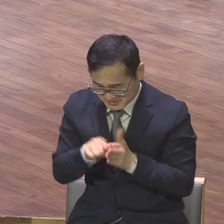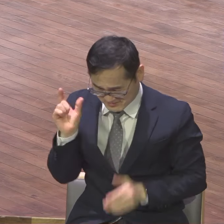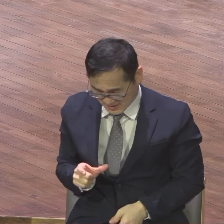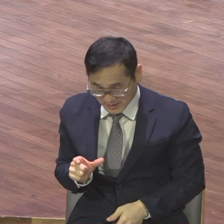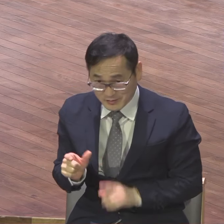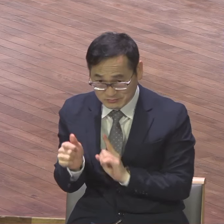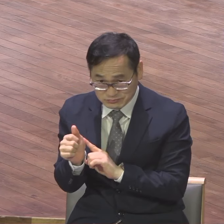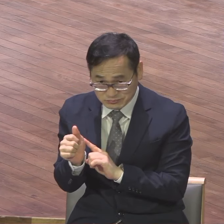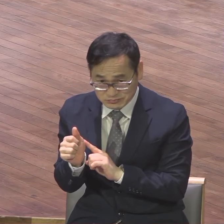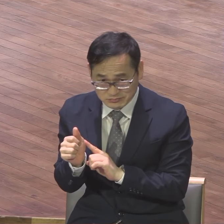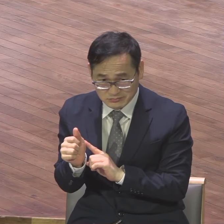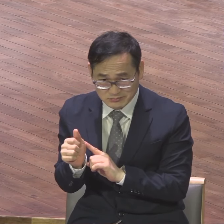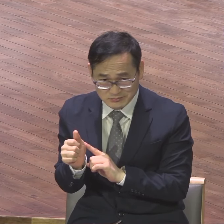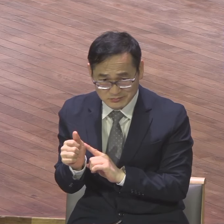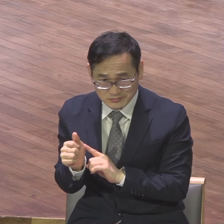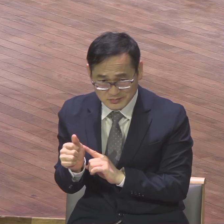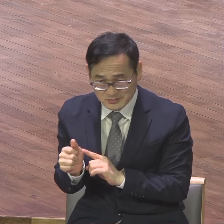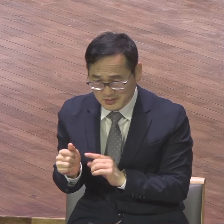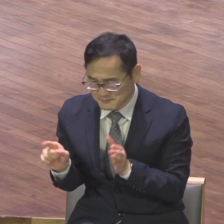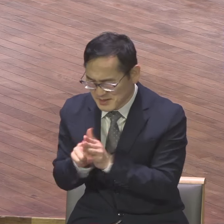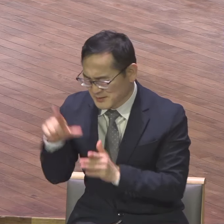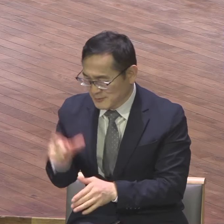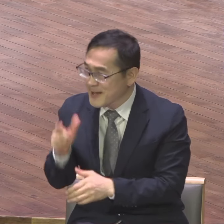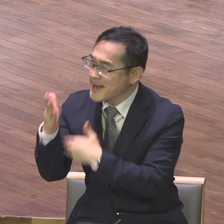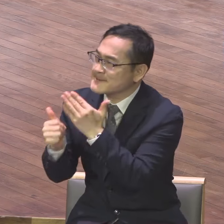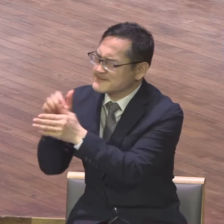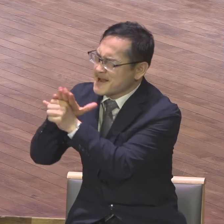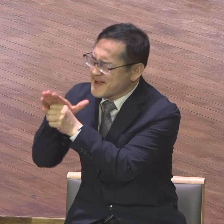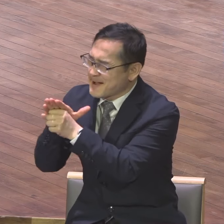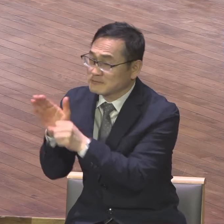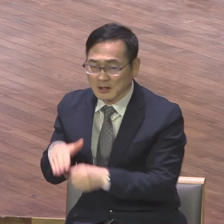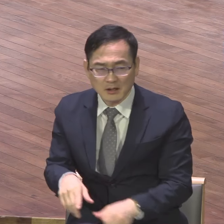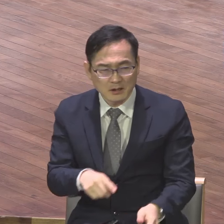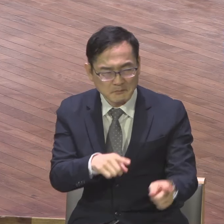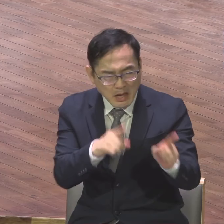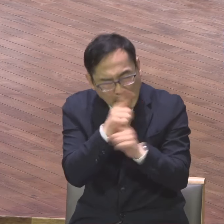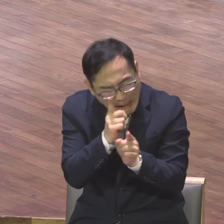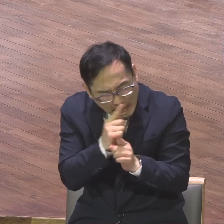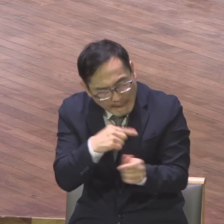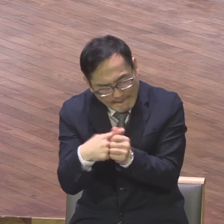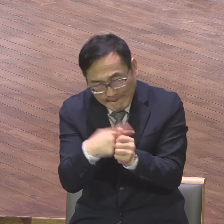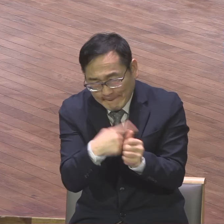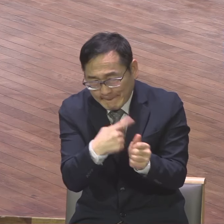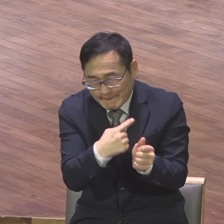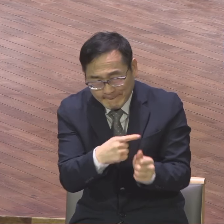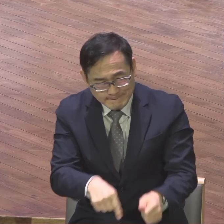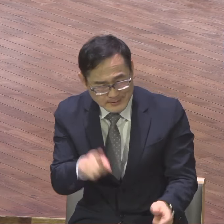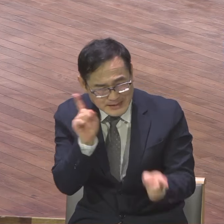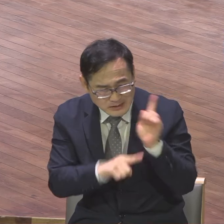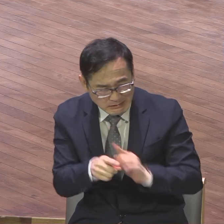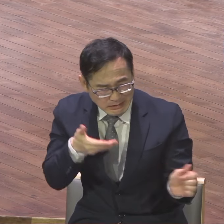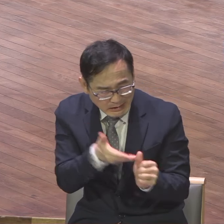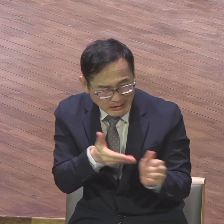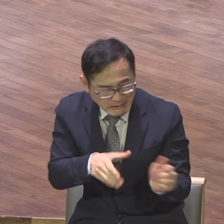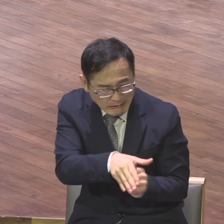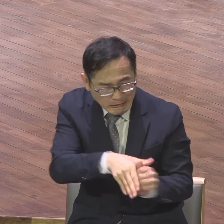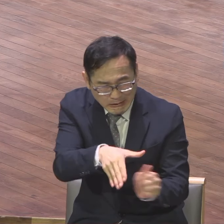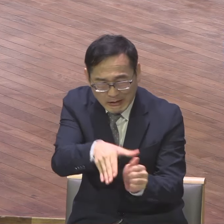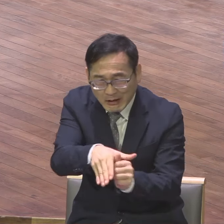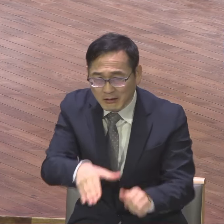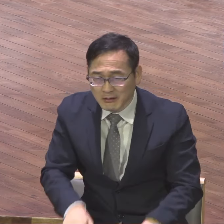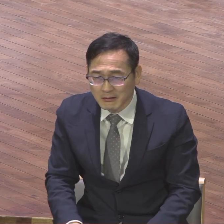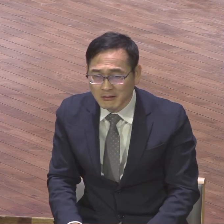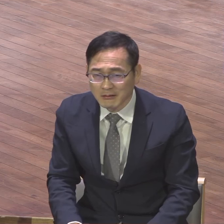보여도 맨날 이 사람 욕하고 저 사람 비평하고 이런저런 이유로 상처 주고 상처 받고